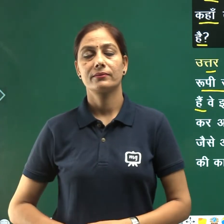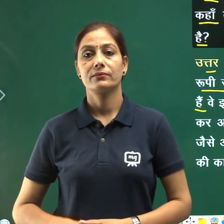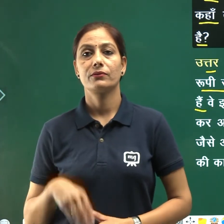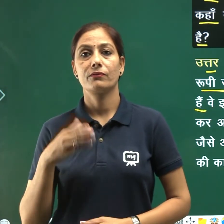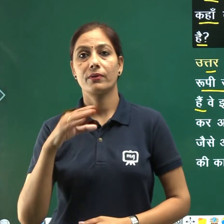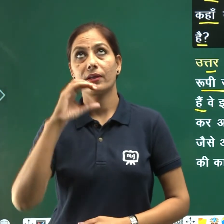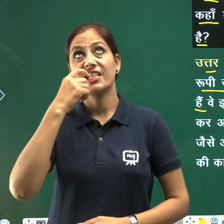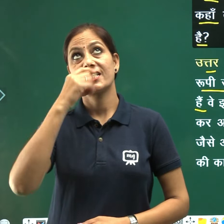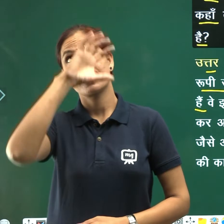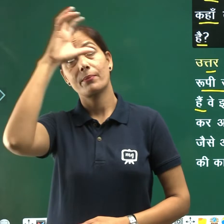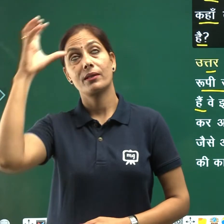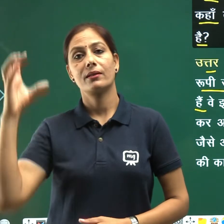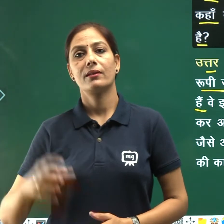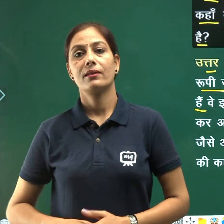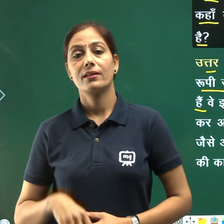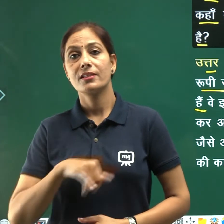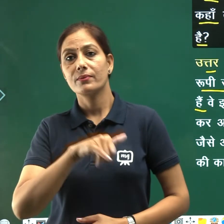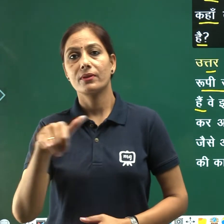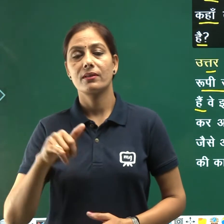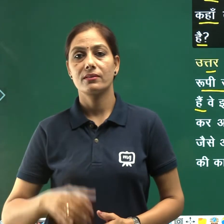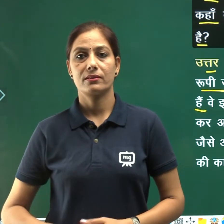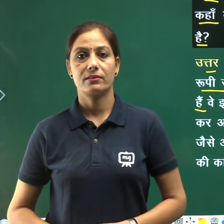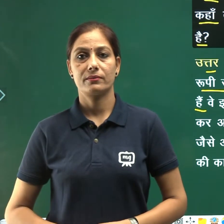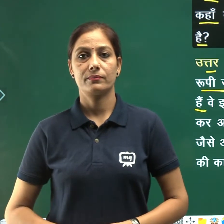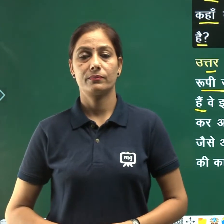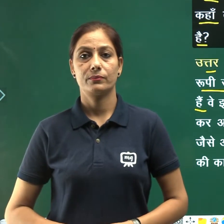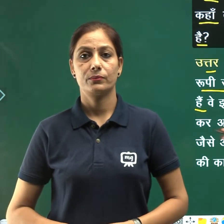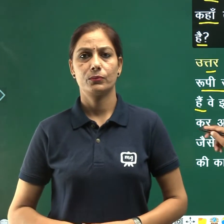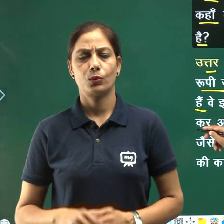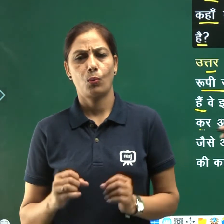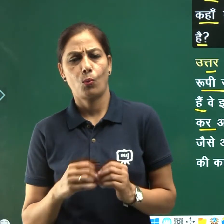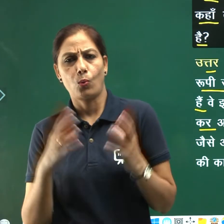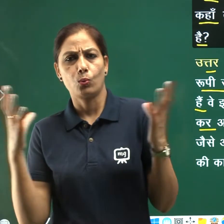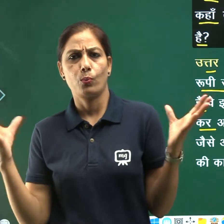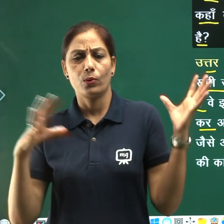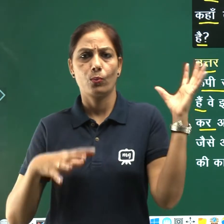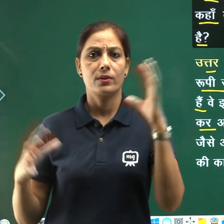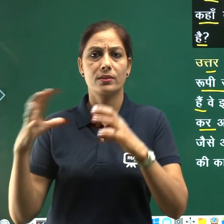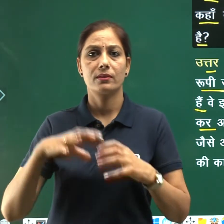वे इस प्रकार से घुमड़ घुमड़ कर